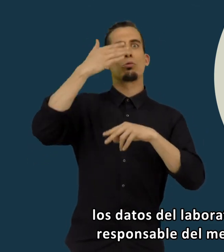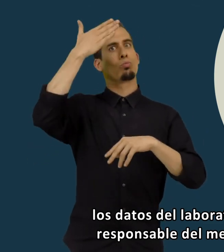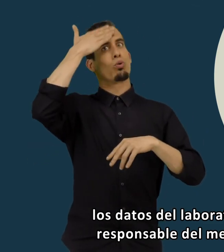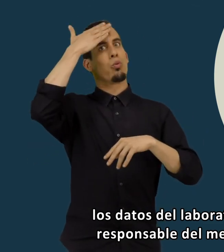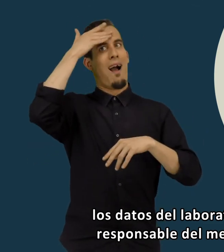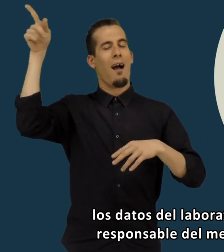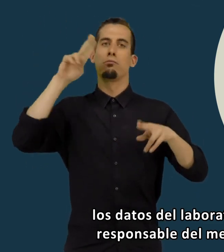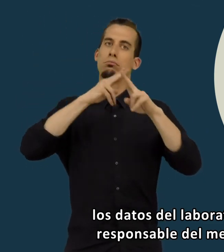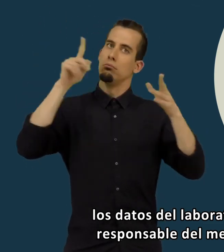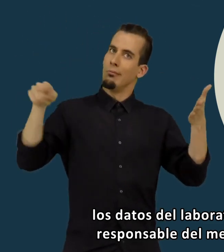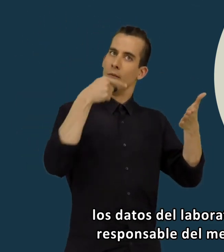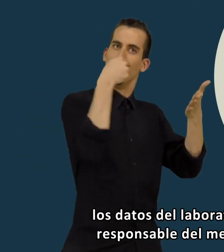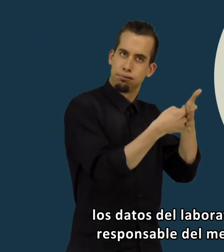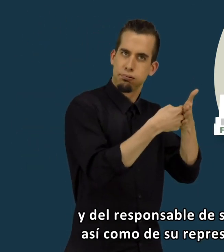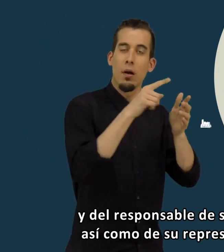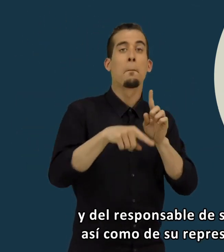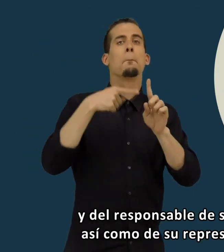y del responsable de su fabricación,